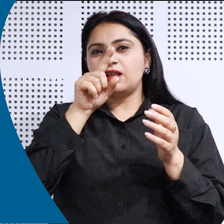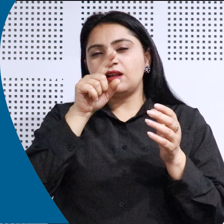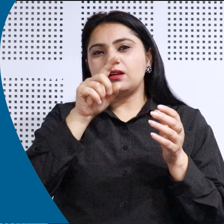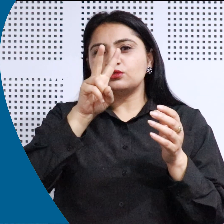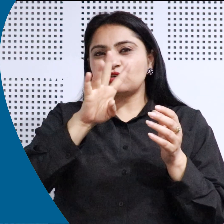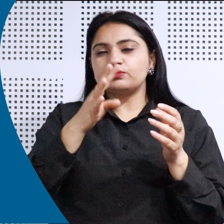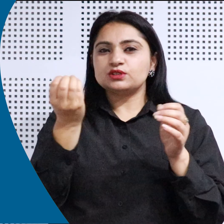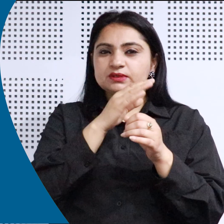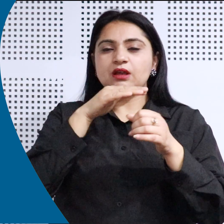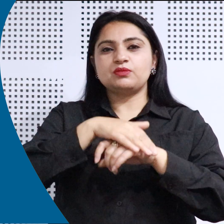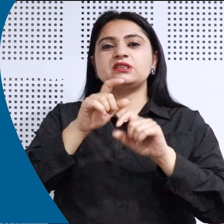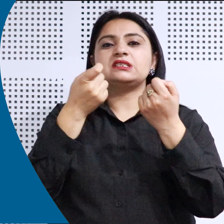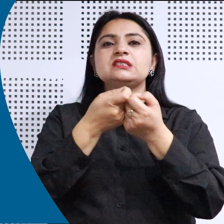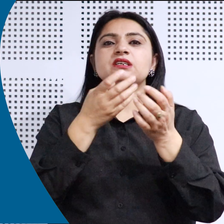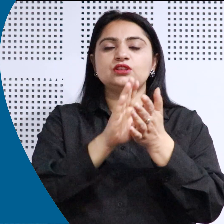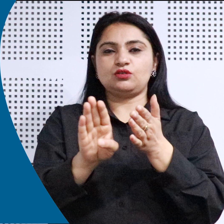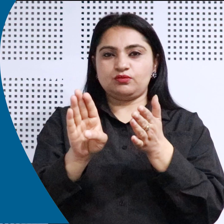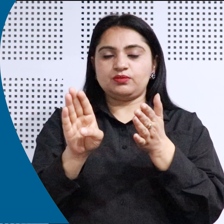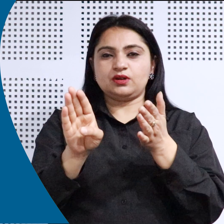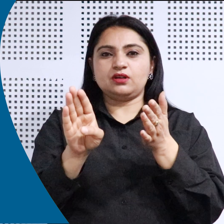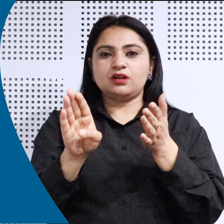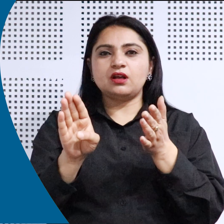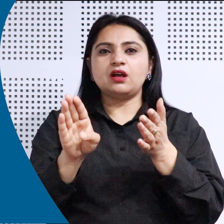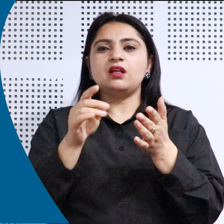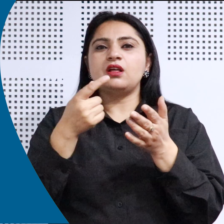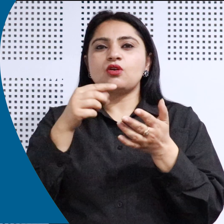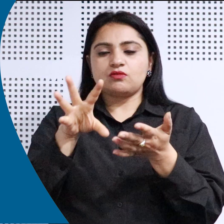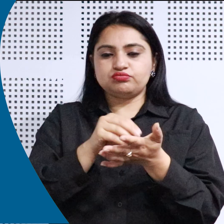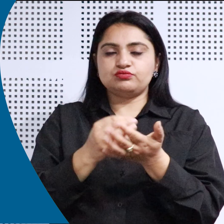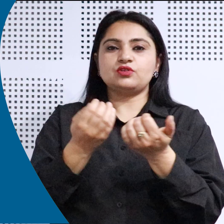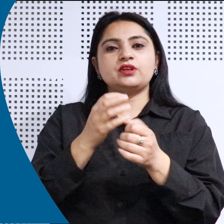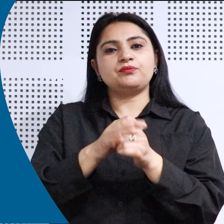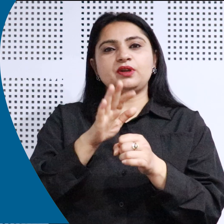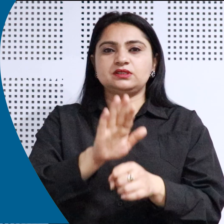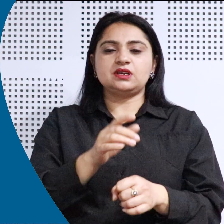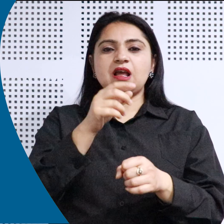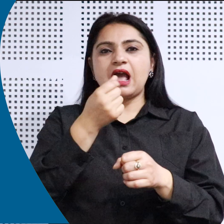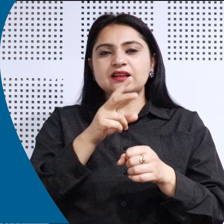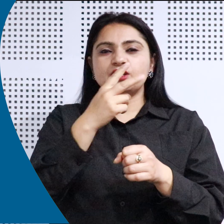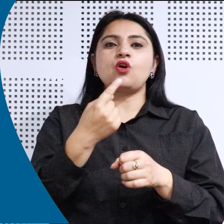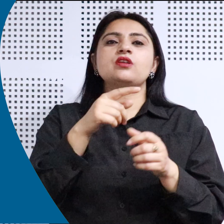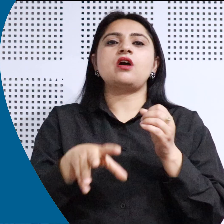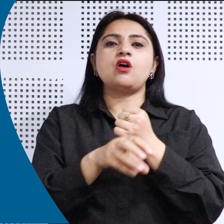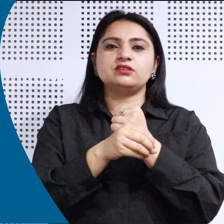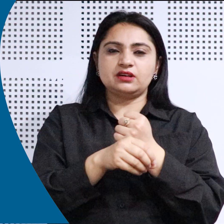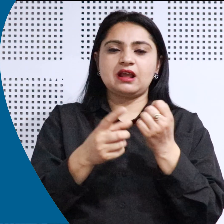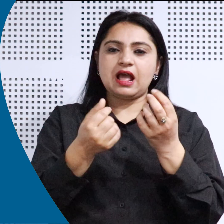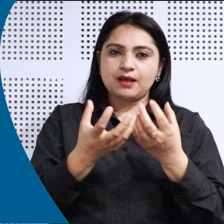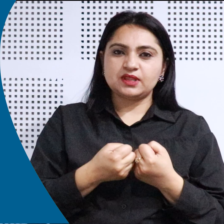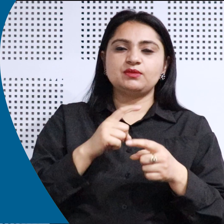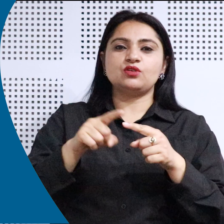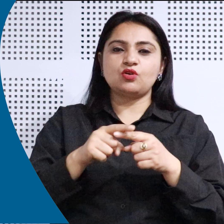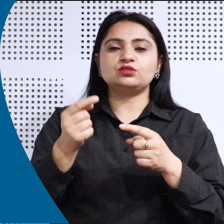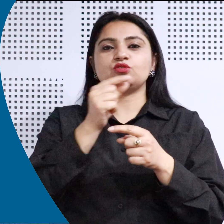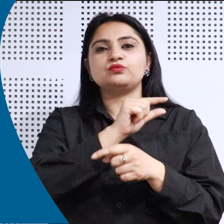क्षेत्रबाट राजस्व उठाउने व्यवस्था संविधानमा छ। आर्थिक ऐन मार्फत आम्दानी र खर्च गर्ने विधि निर्माणको अभ्यासका बारेमा